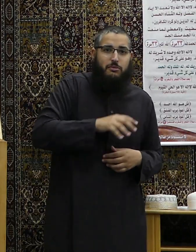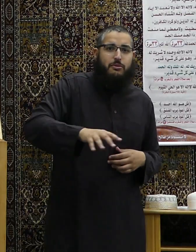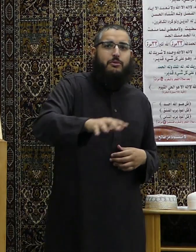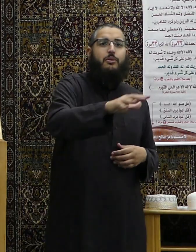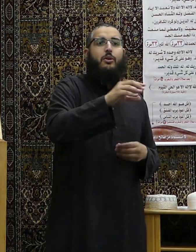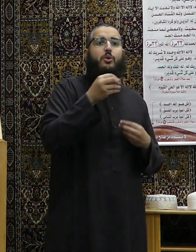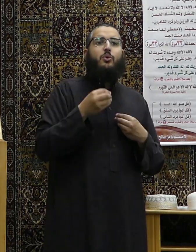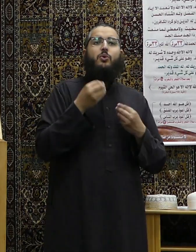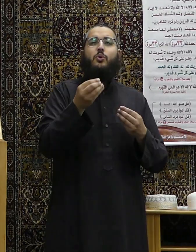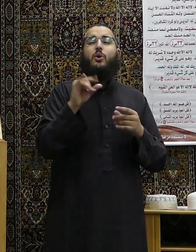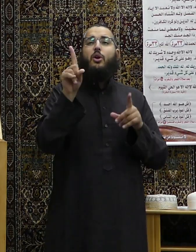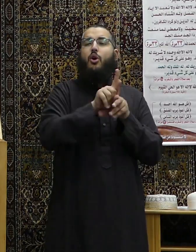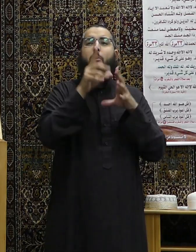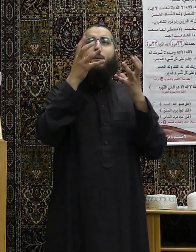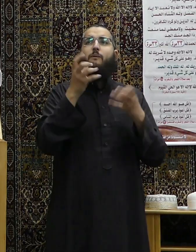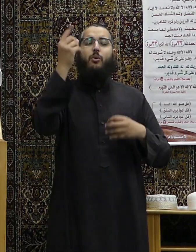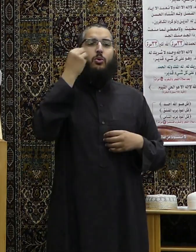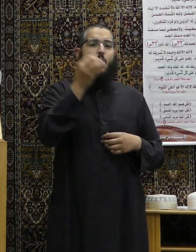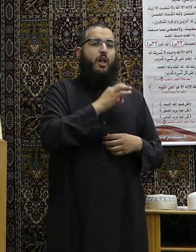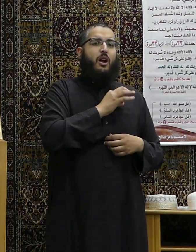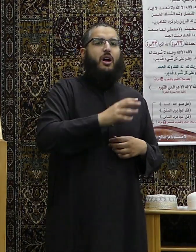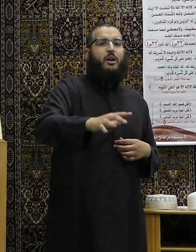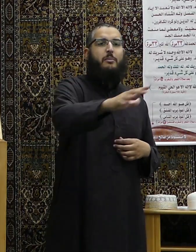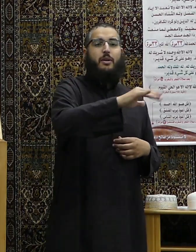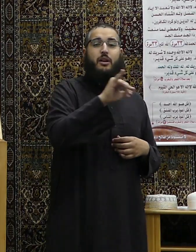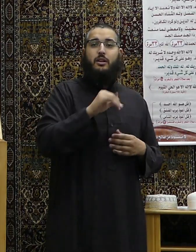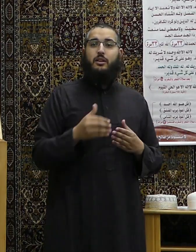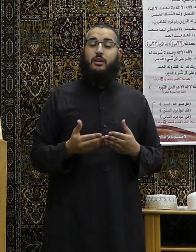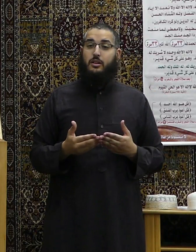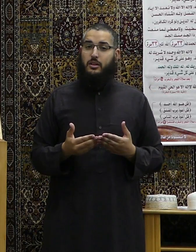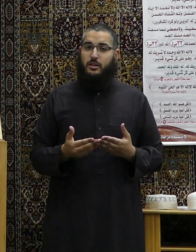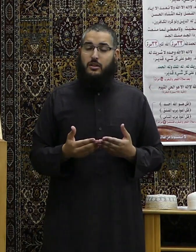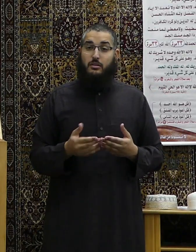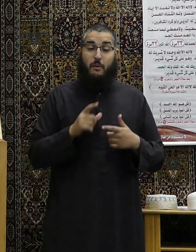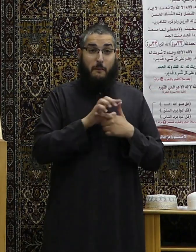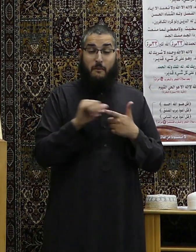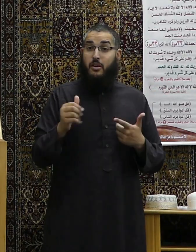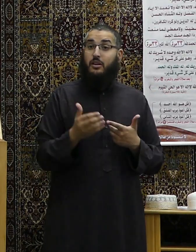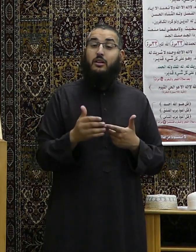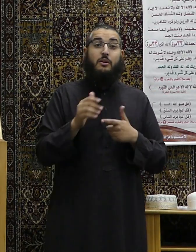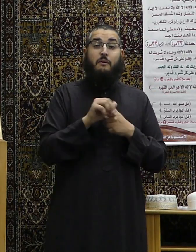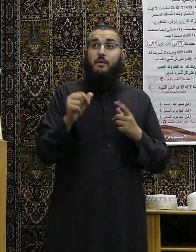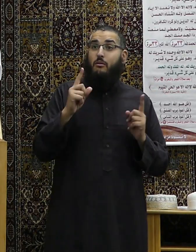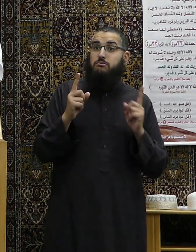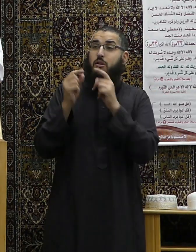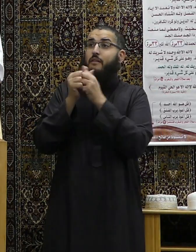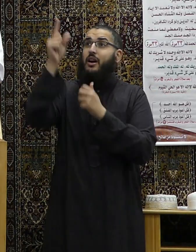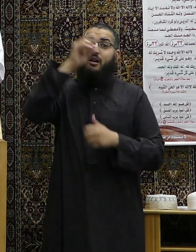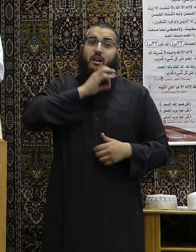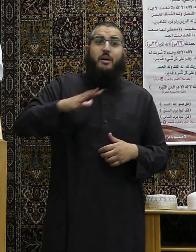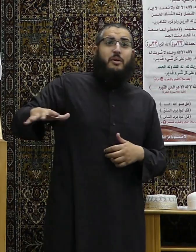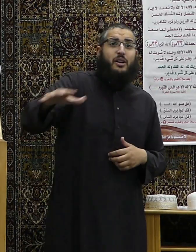qu'il accorde à qui il veut parmi ses créatures. Exposez-vous au souffle de miséricorde de votre